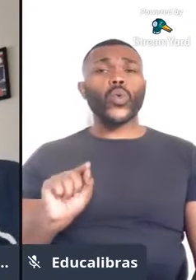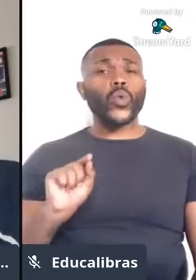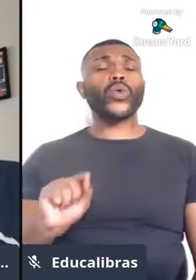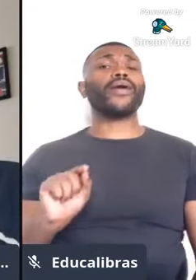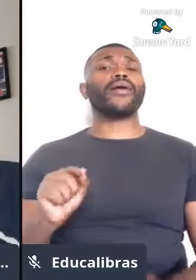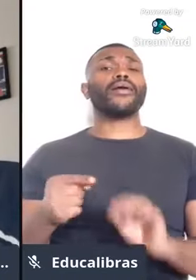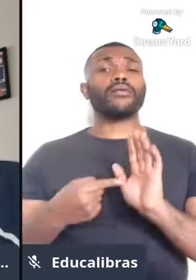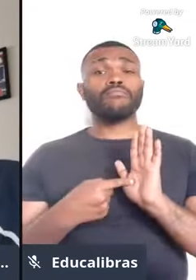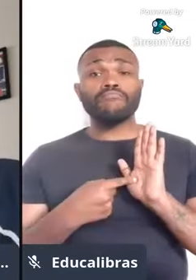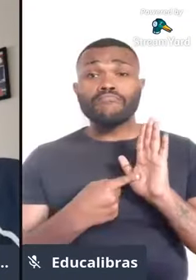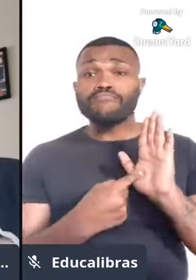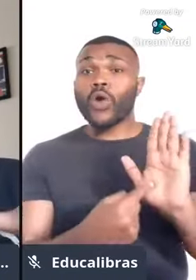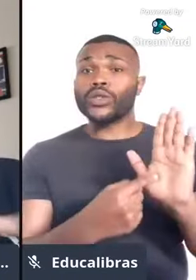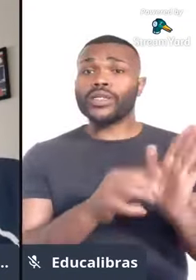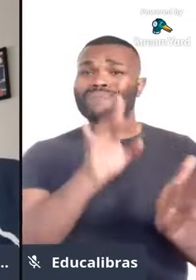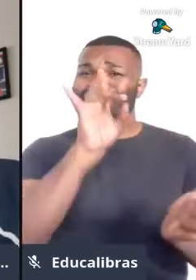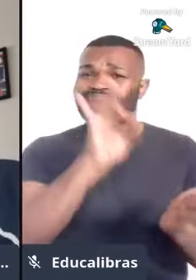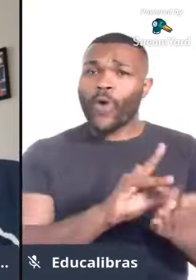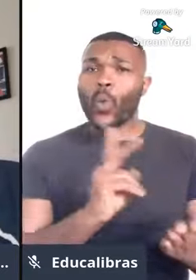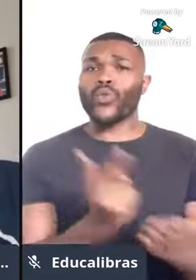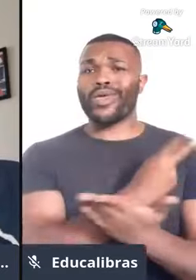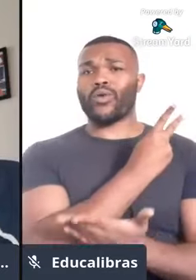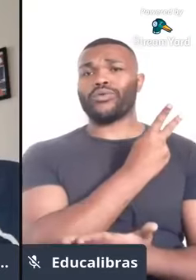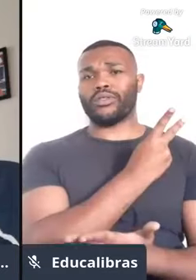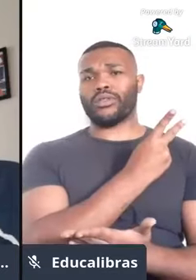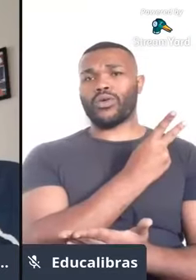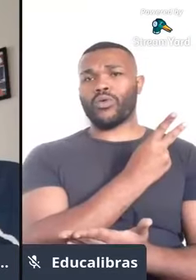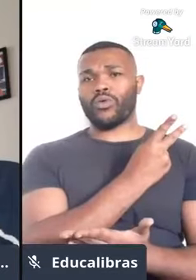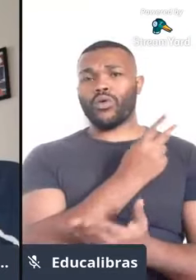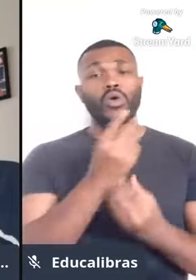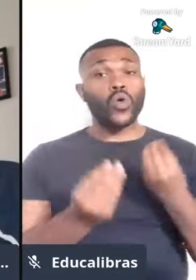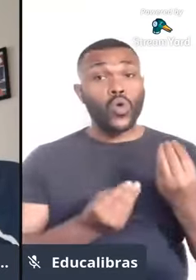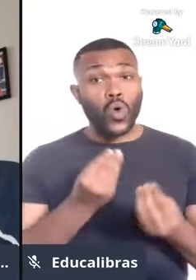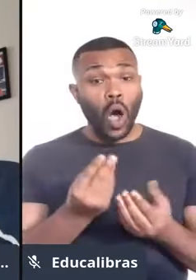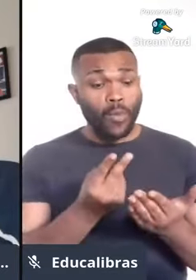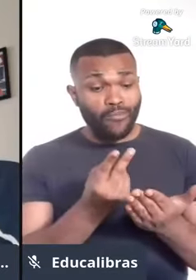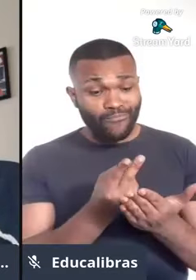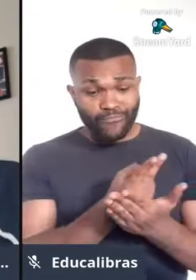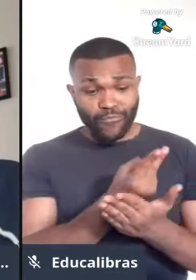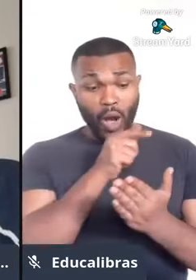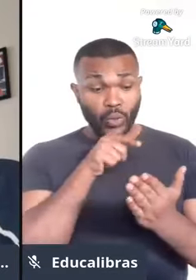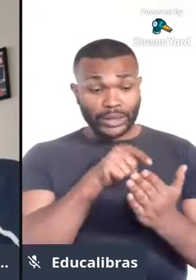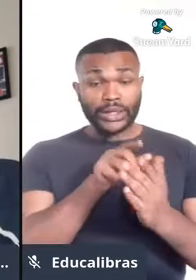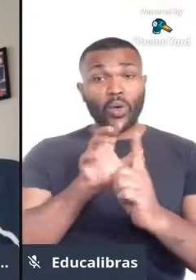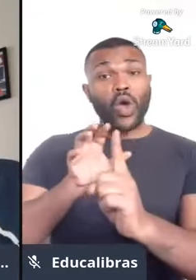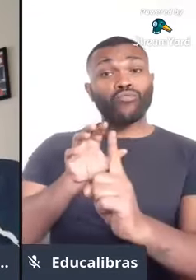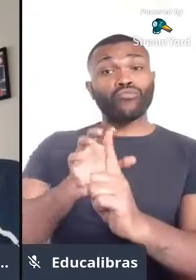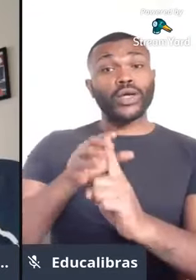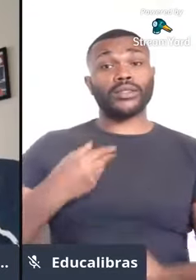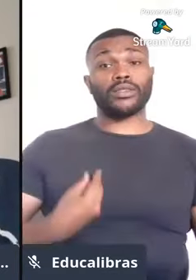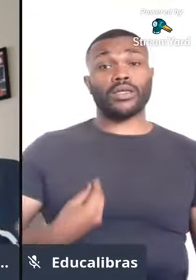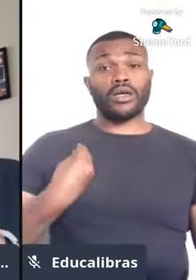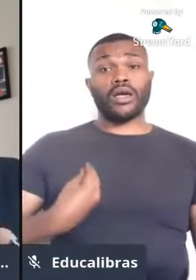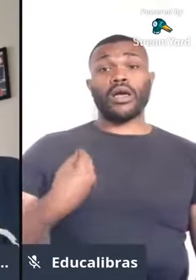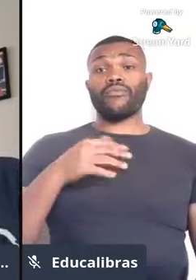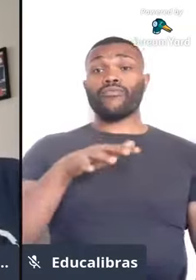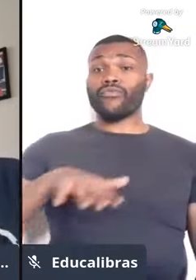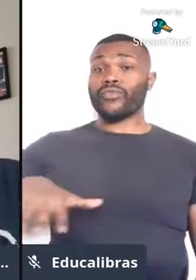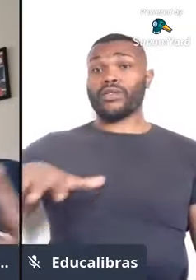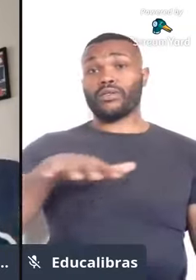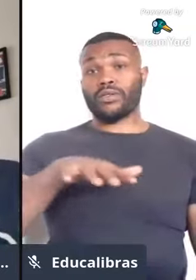dos fatos, e de que maneira esses fatos influenciam a nossa vida, né? Você tem aí,